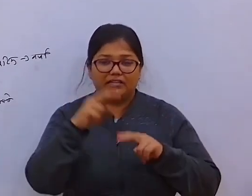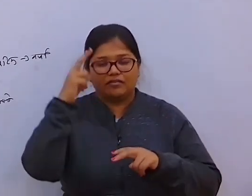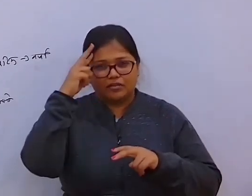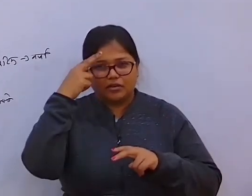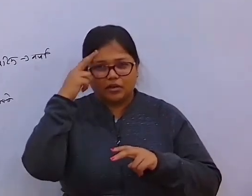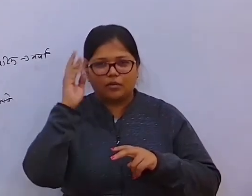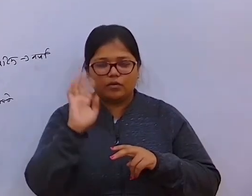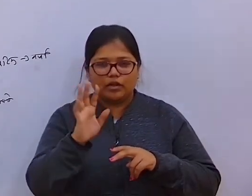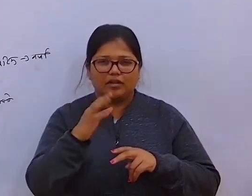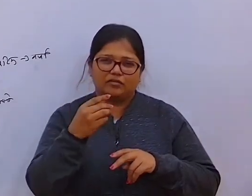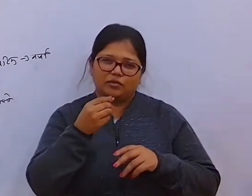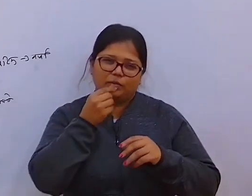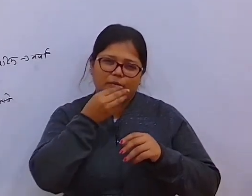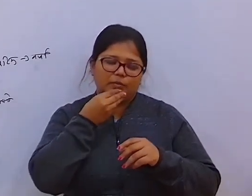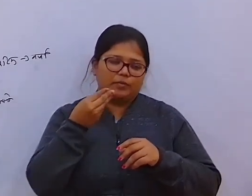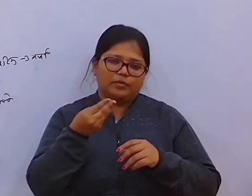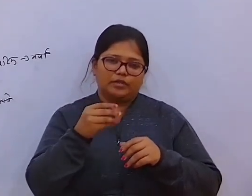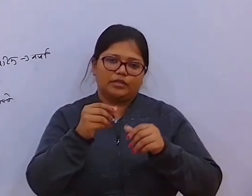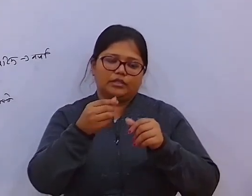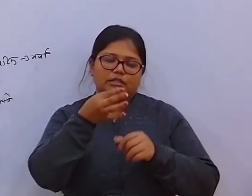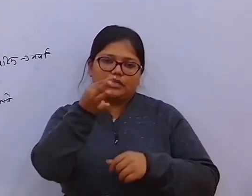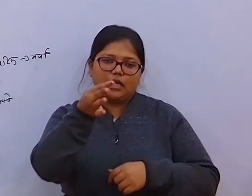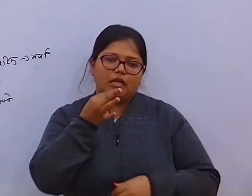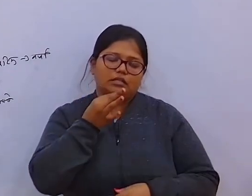बार और समझाना है,